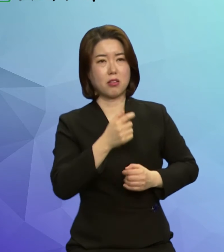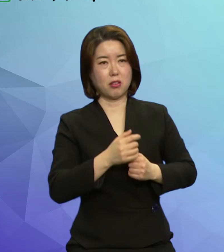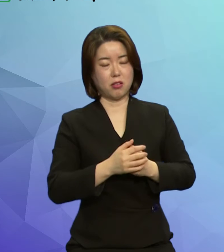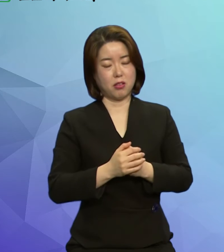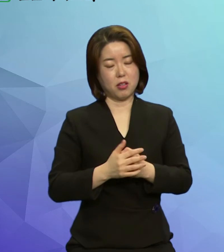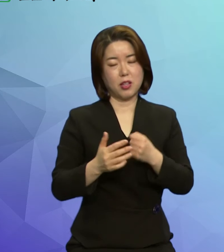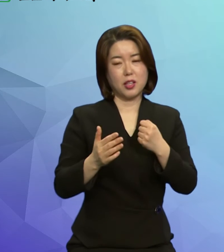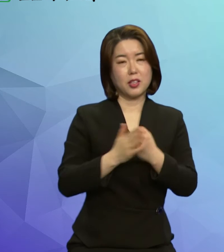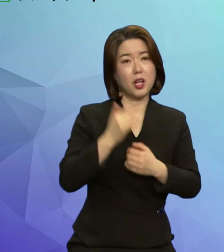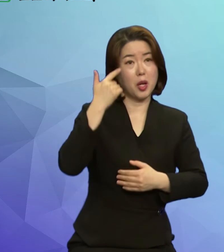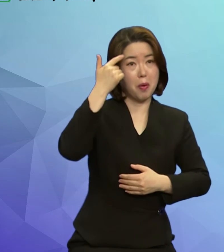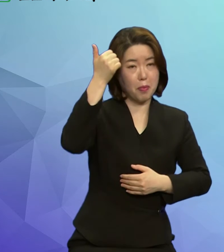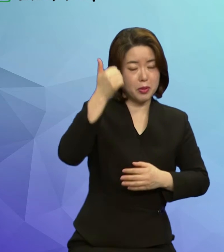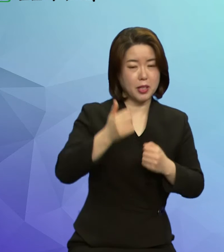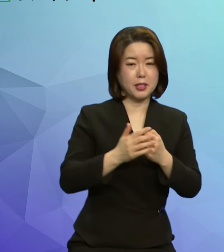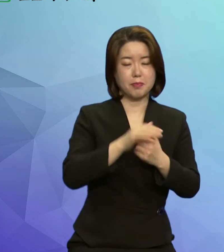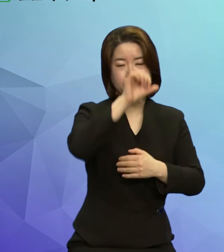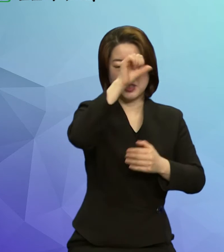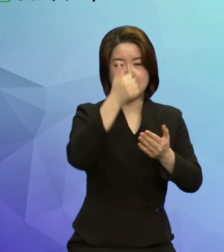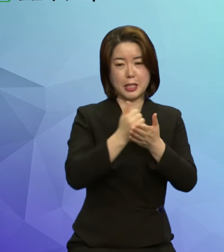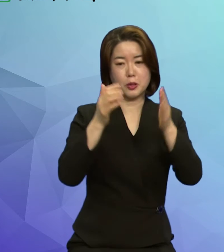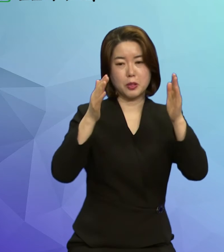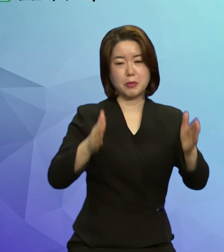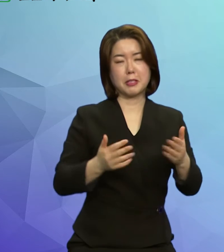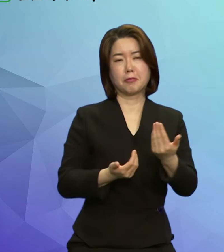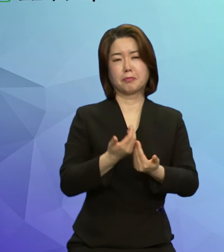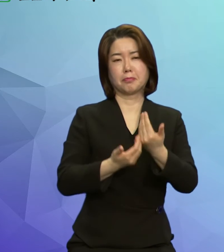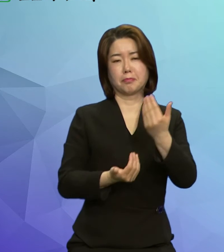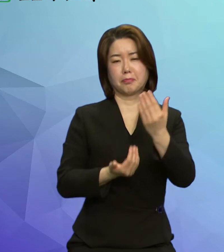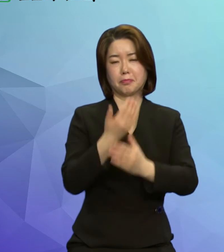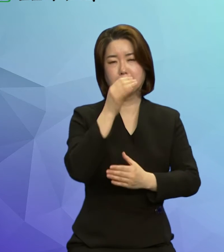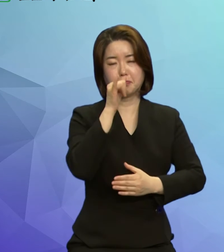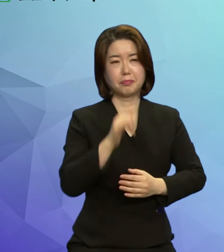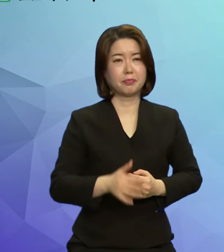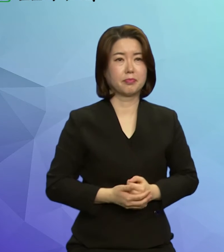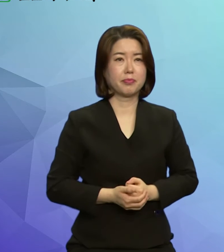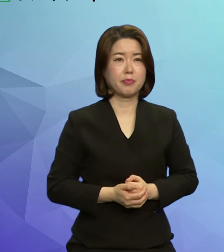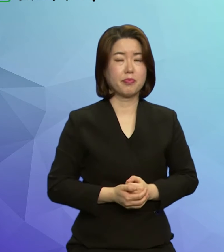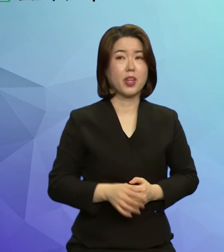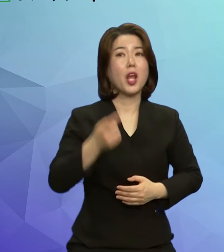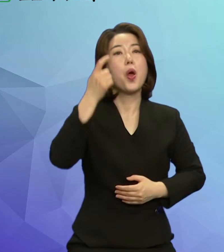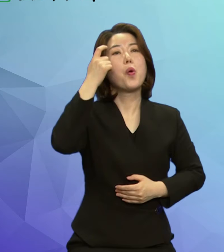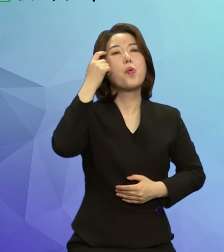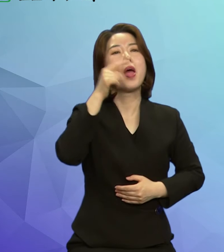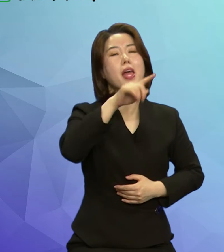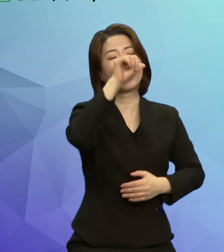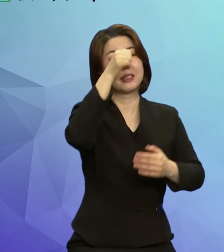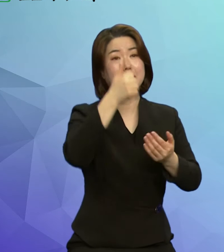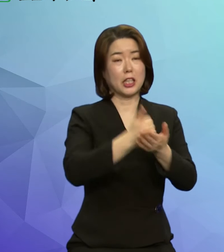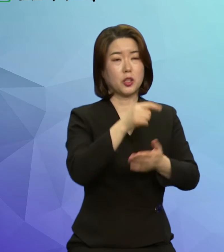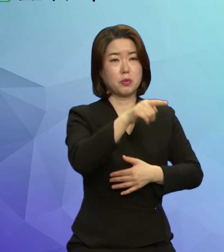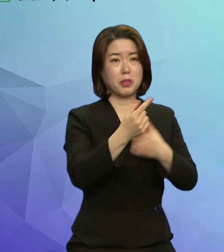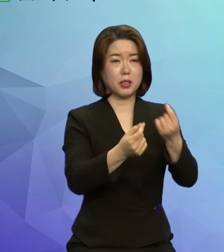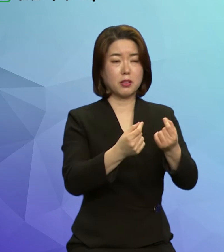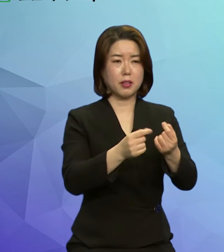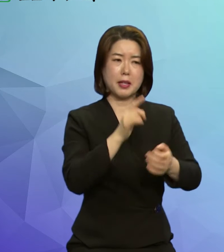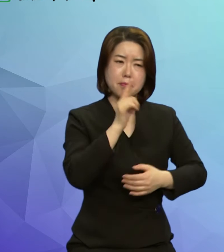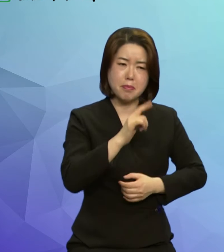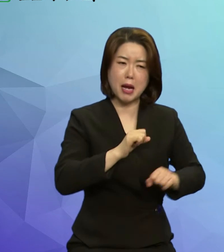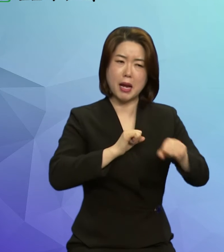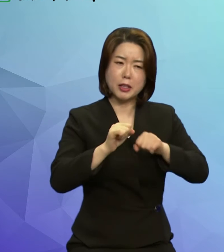사이가 좋을 리가 없지요. 그 이야기를 쭉 이야기하다가 왜 그 장로님이 그렇게